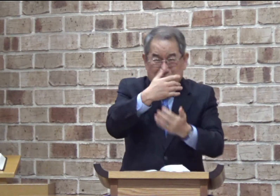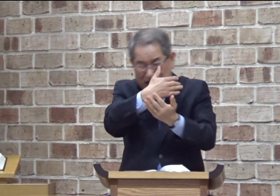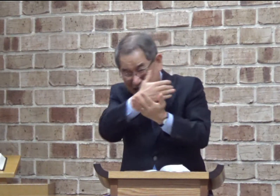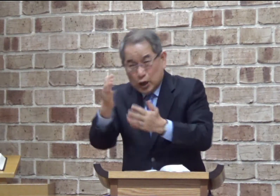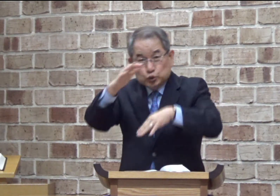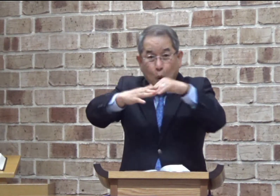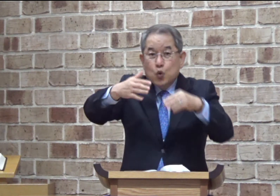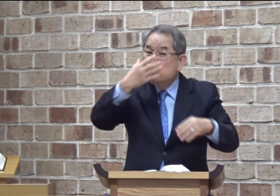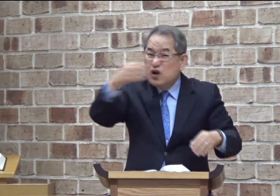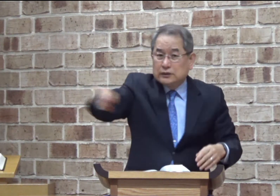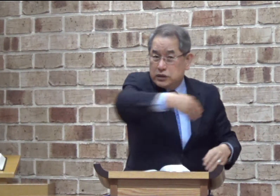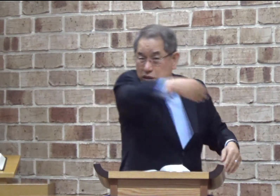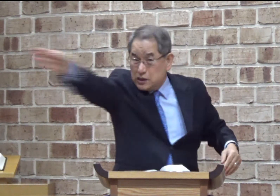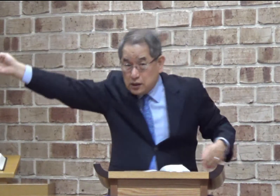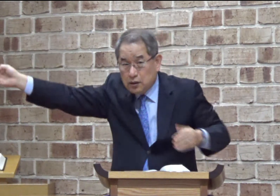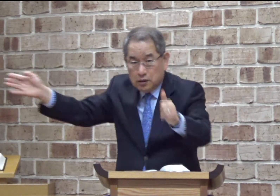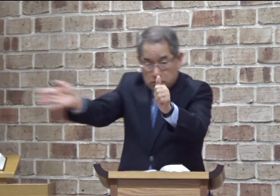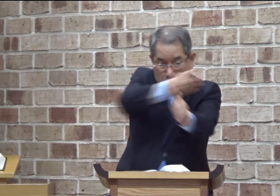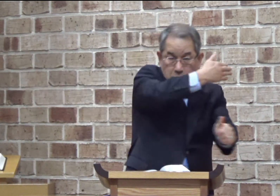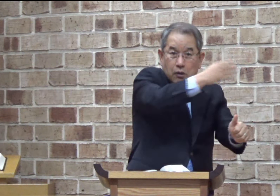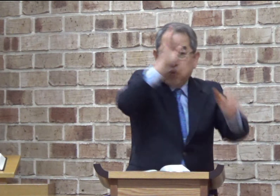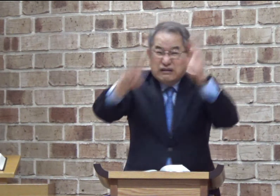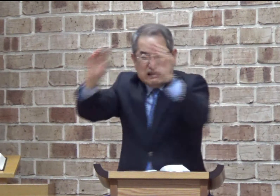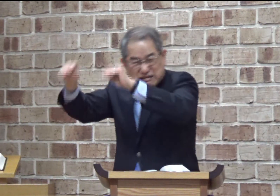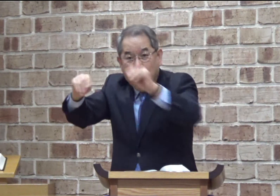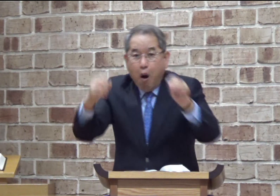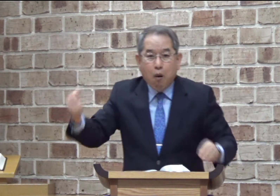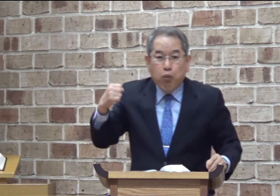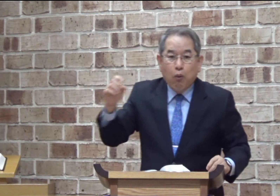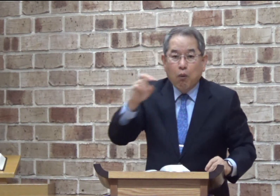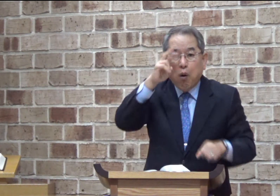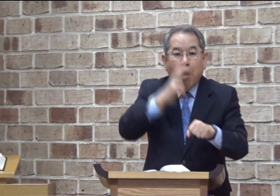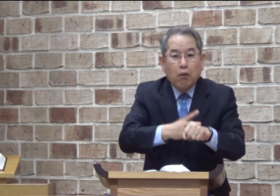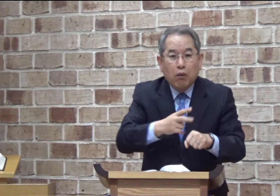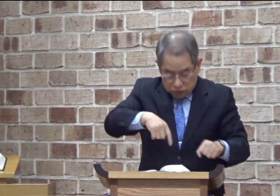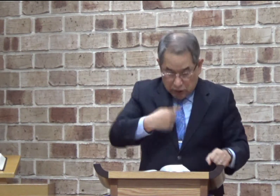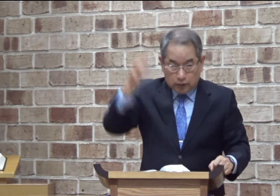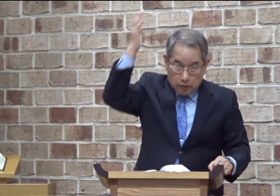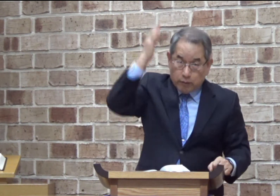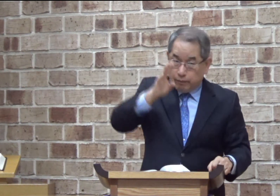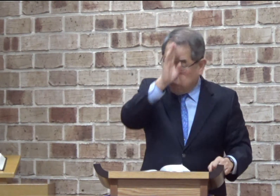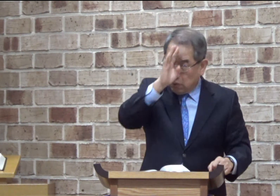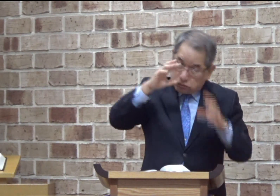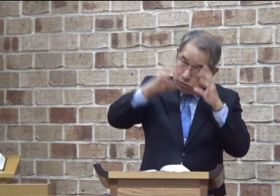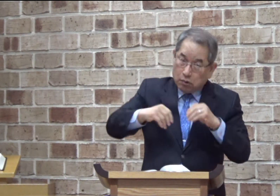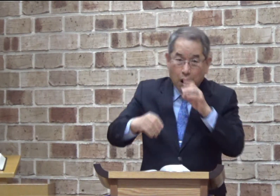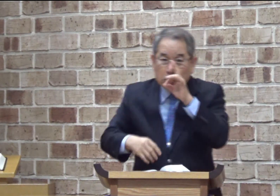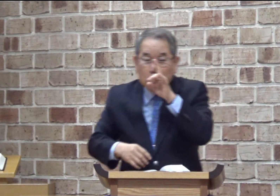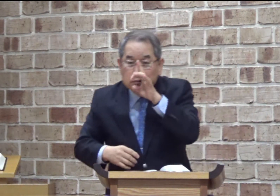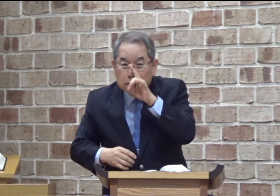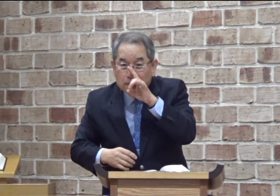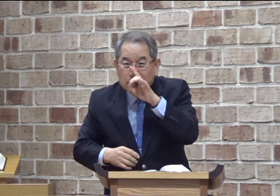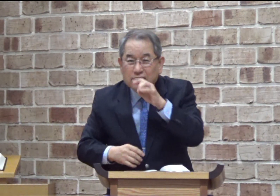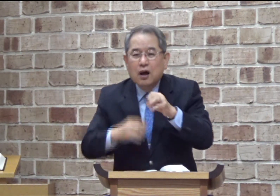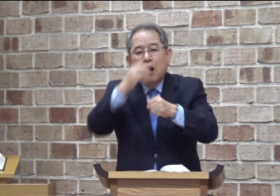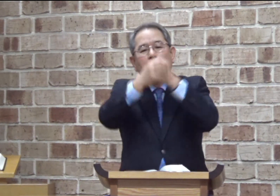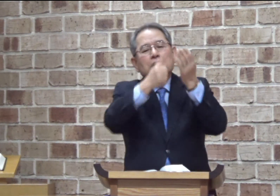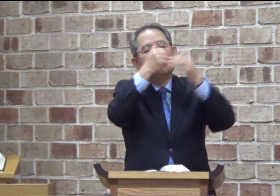병은 고치지 못했습니다. 손수건만 휘둘려도 병이 나았습니다. 그러나 바울